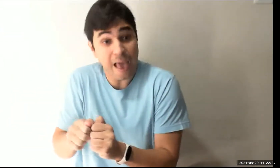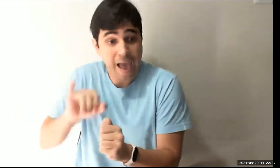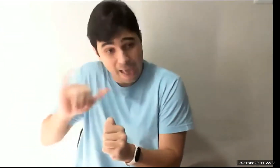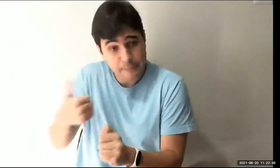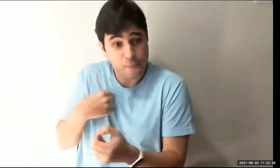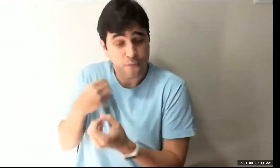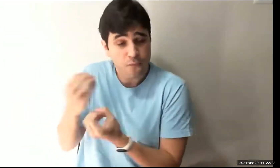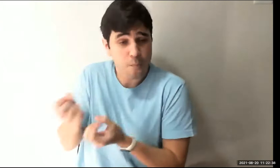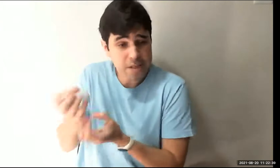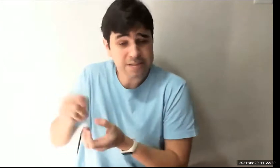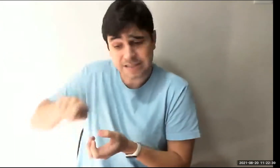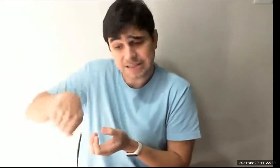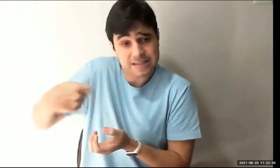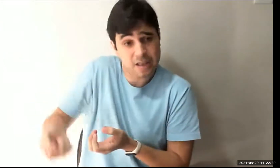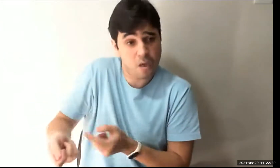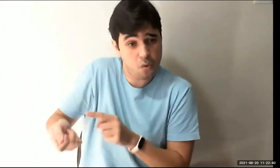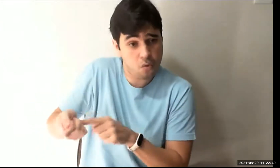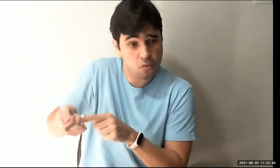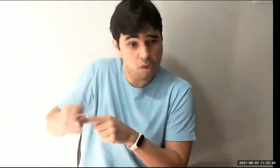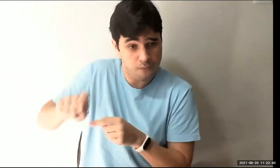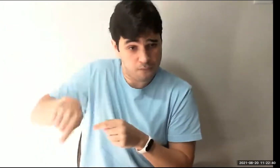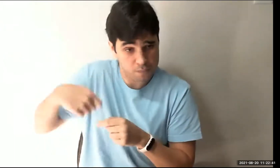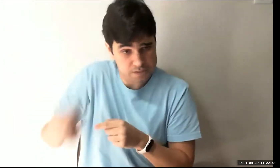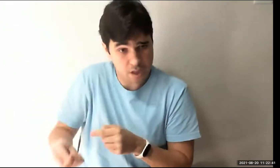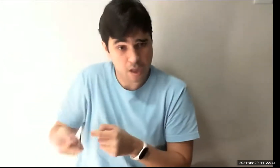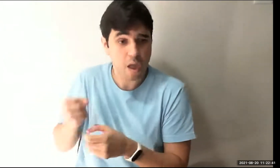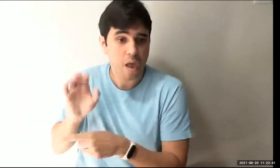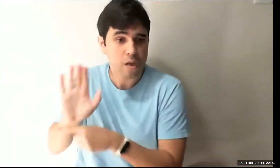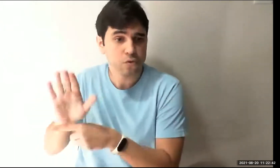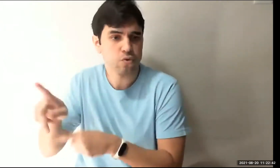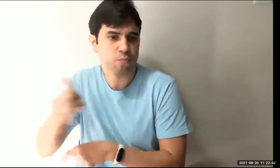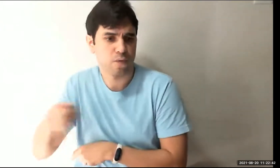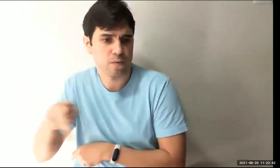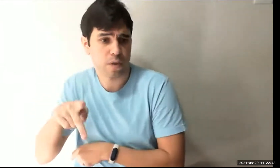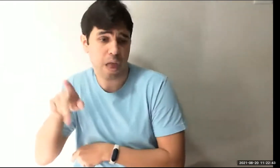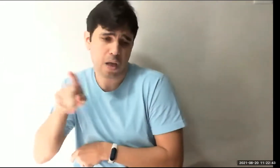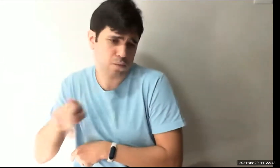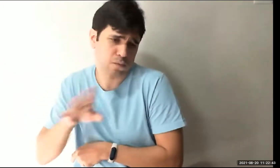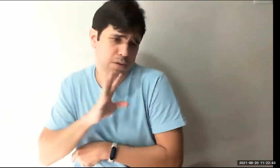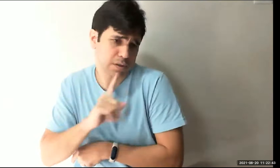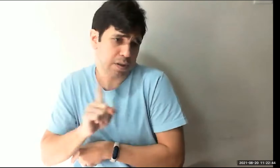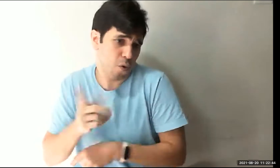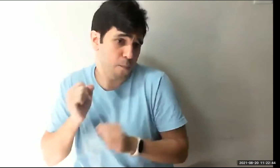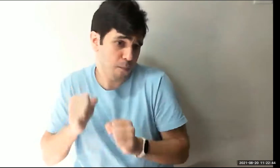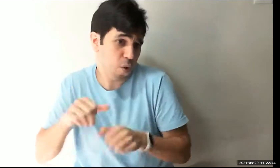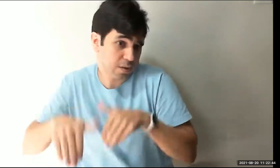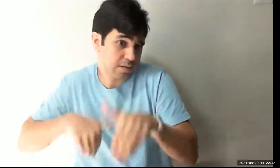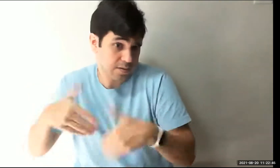um evento, até de forma remota, por exemplo, não sei, só uma proposta que possamos ajudar essas pessoas que não têm